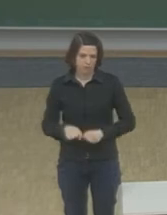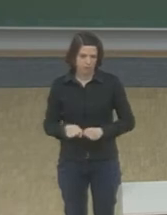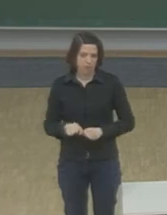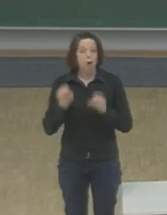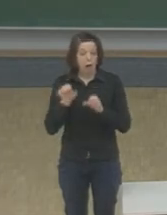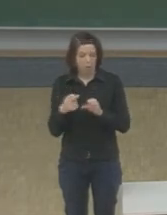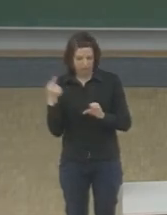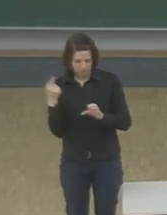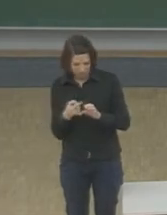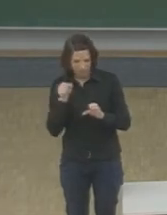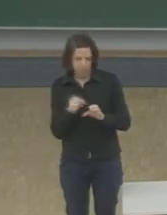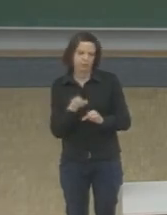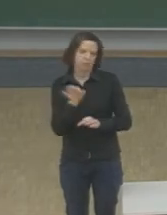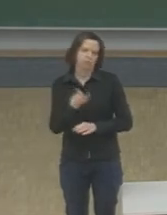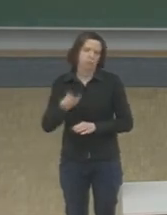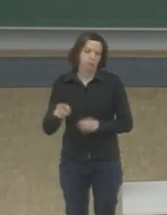und Bürgerpflicht.